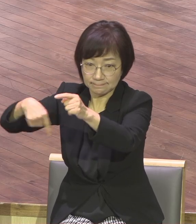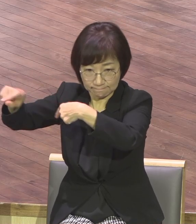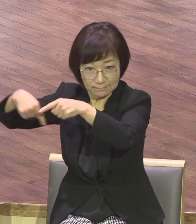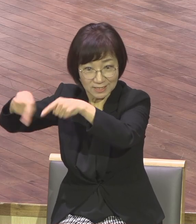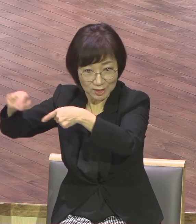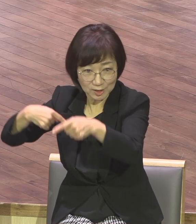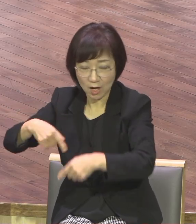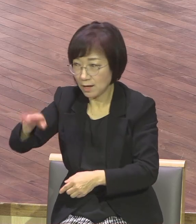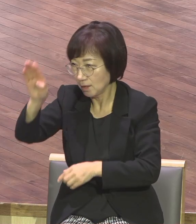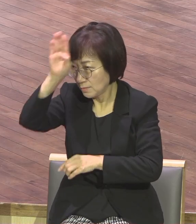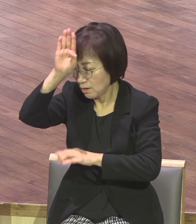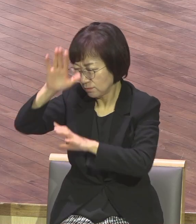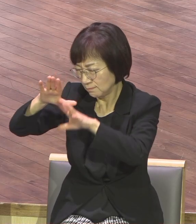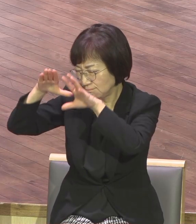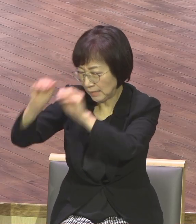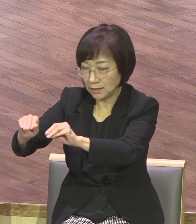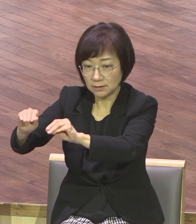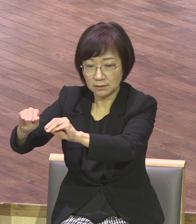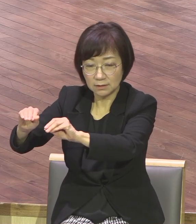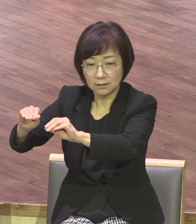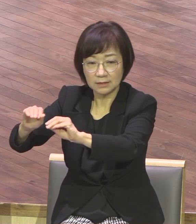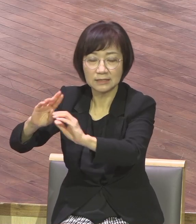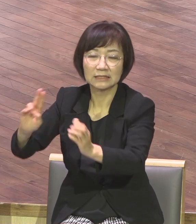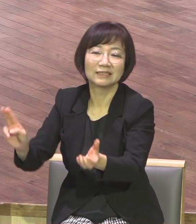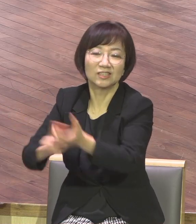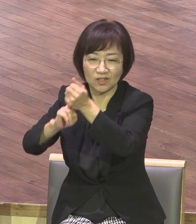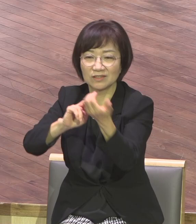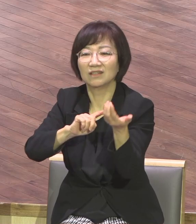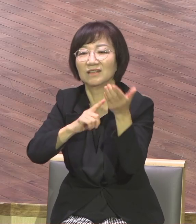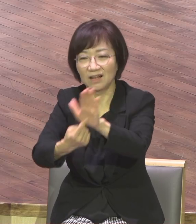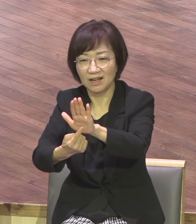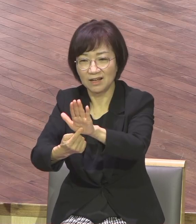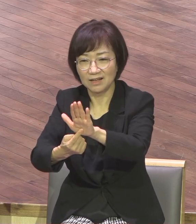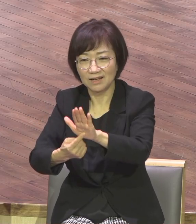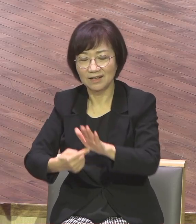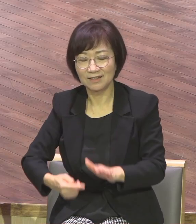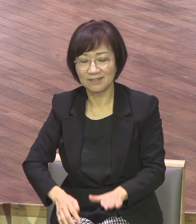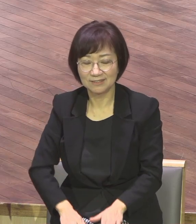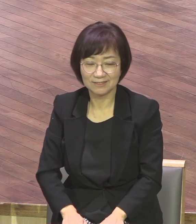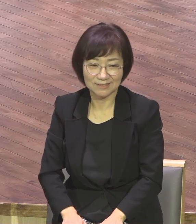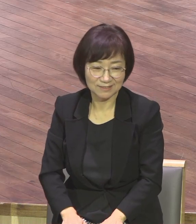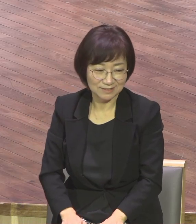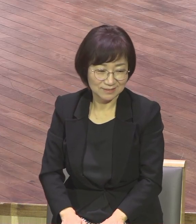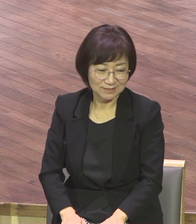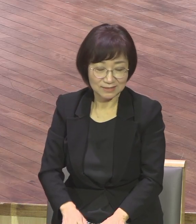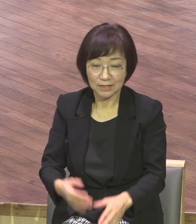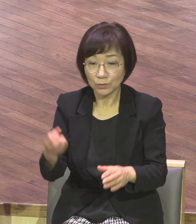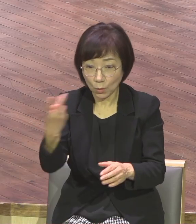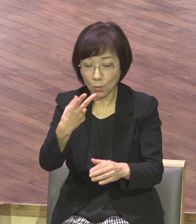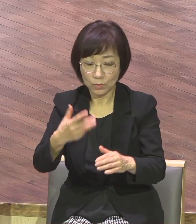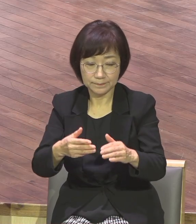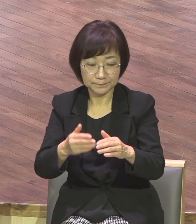그 병을 치료해 주시는 능력이 나타나기 때문에 그렇단 말이에요.